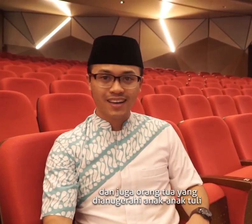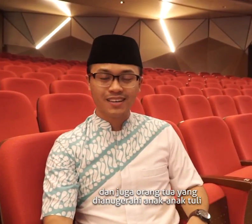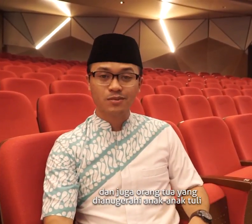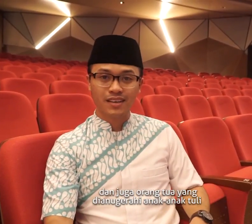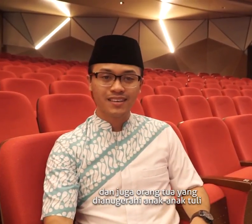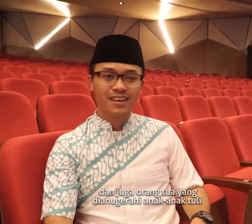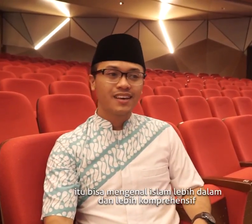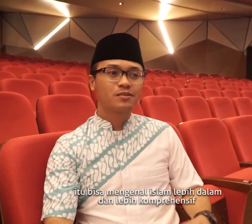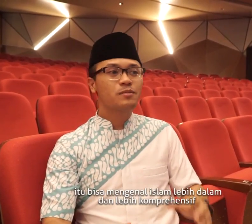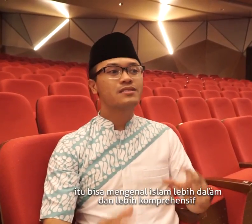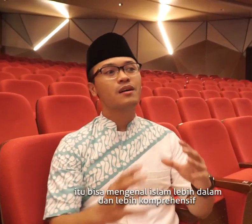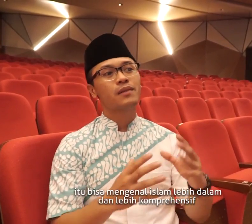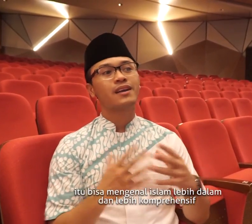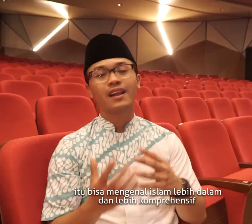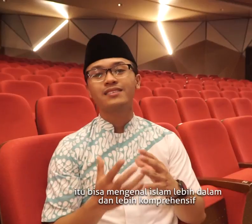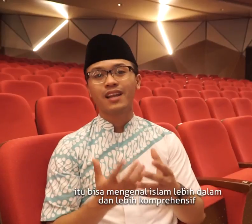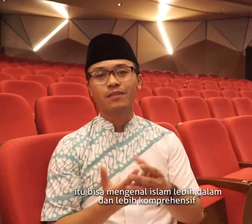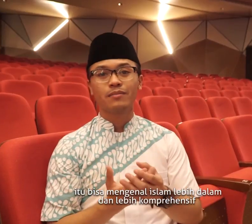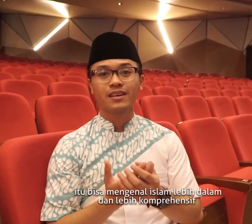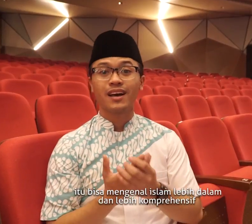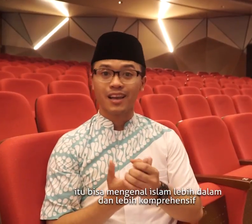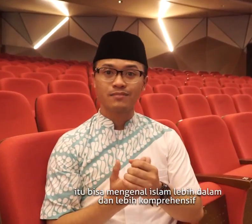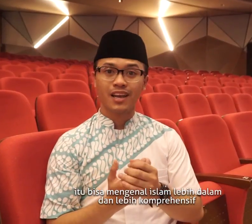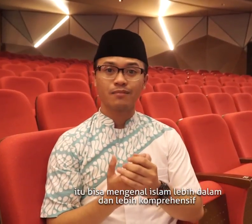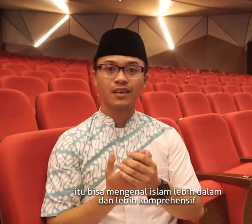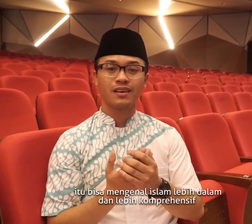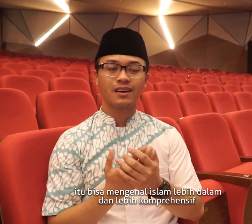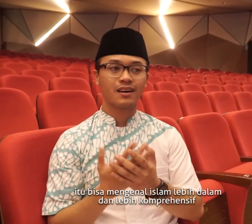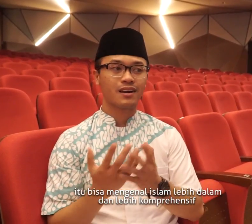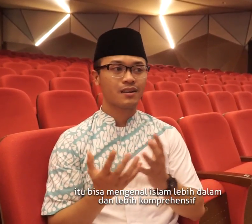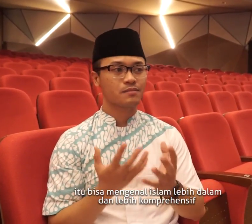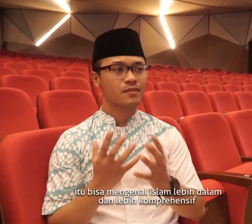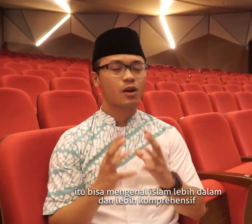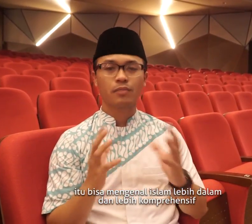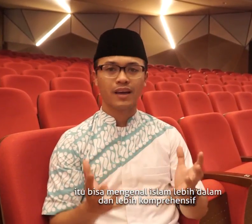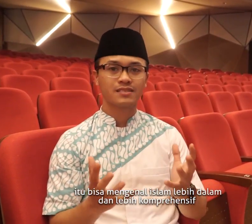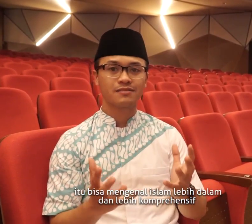anak-anak tuli itu bisa mengenal Islam lebih dalam dan lebih komprehensif.